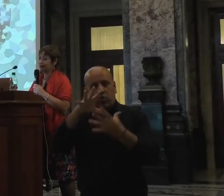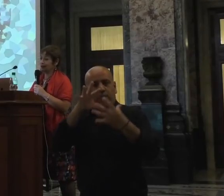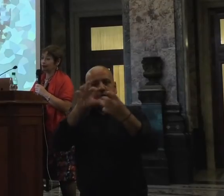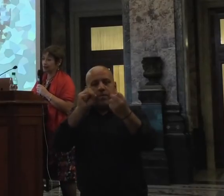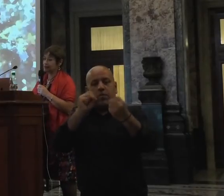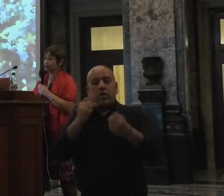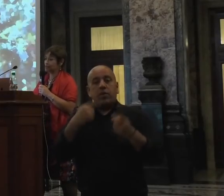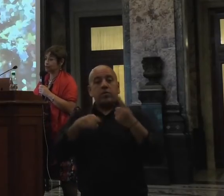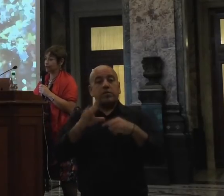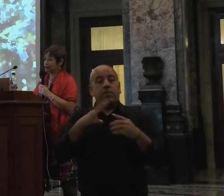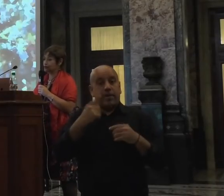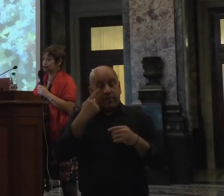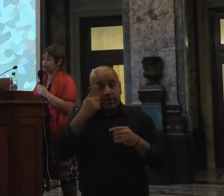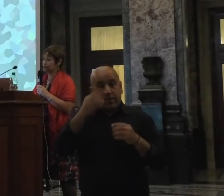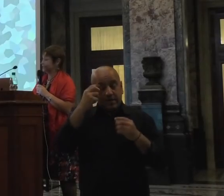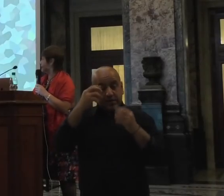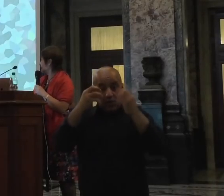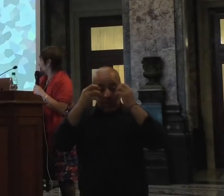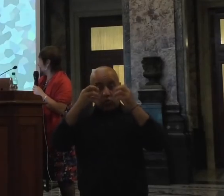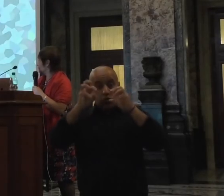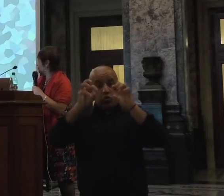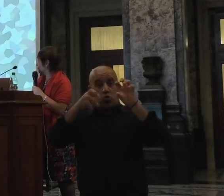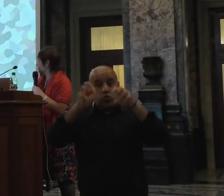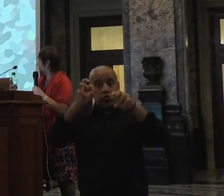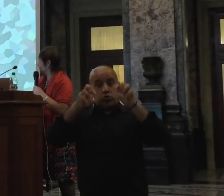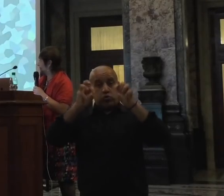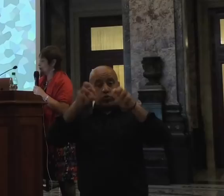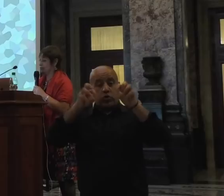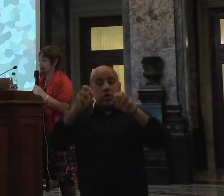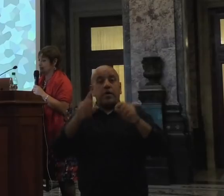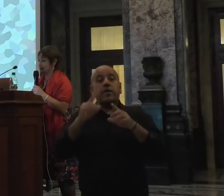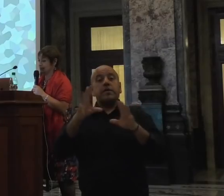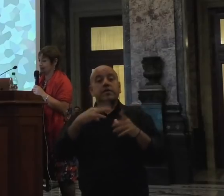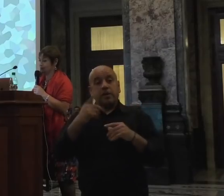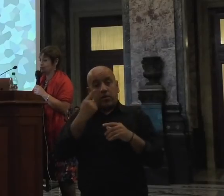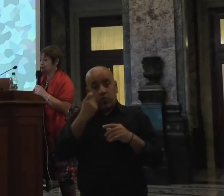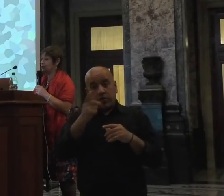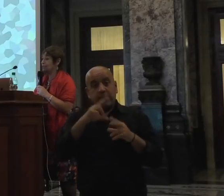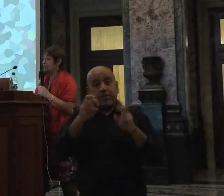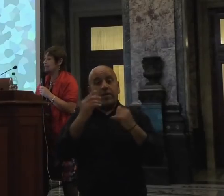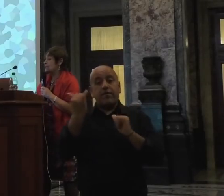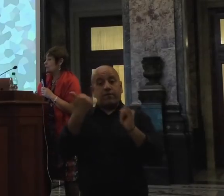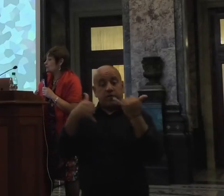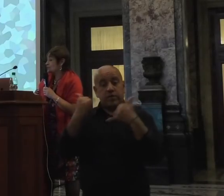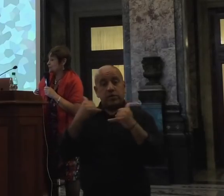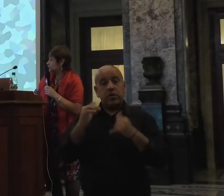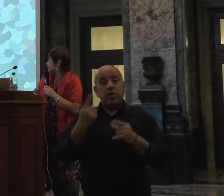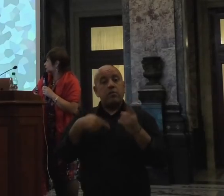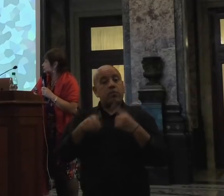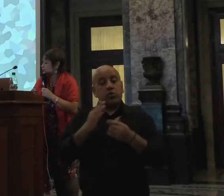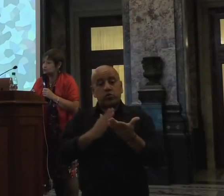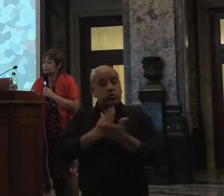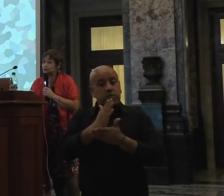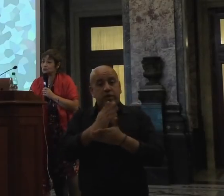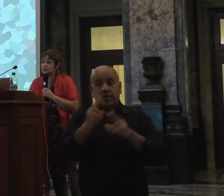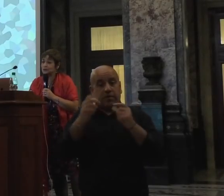ver bien, lo que hacemos es mover los ojos. Aquí, al mover los ojos, se ven mejor ciertas partes de la información. Pero no siempre movemos